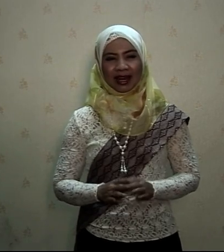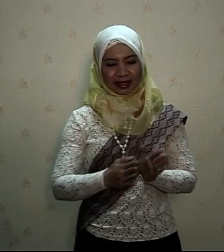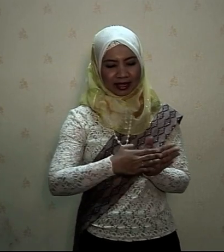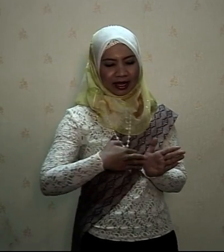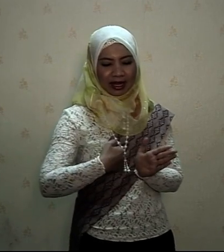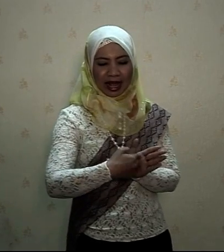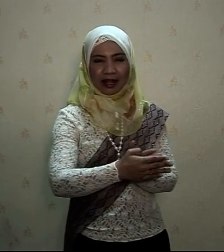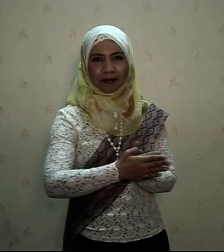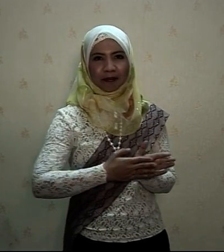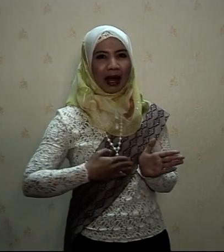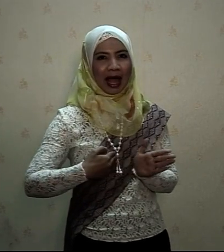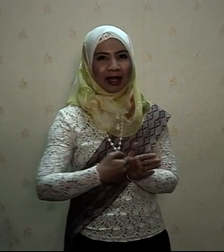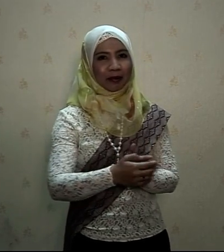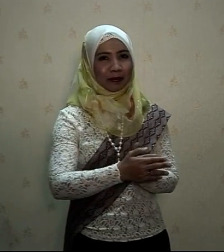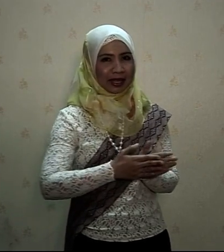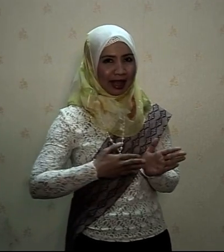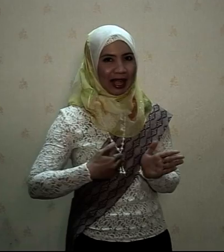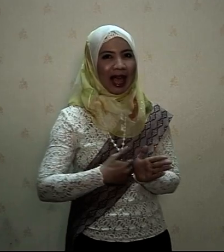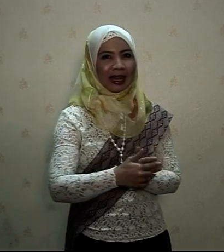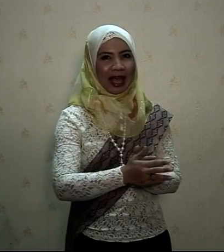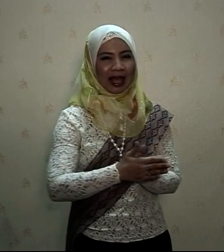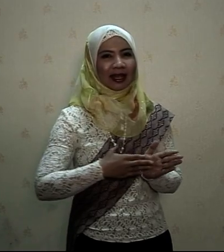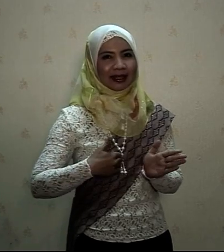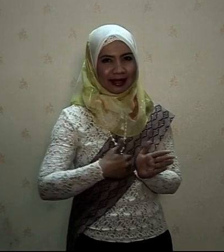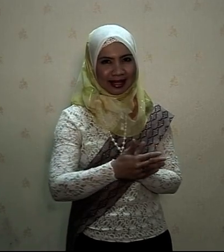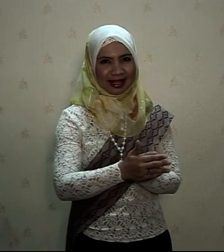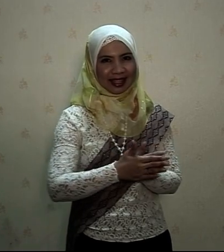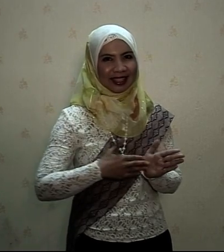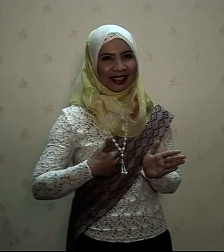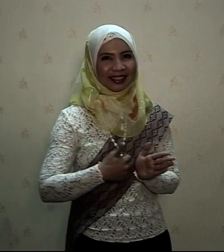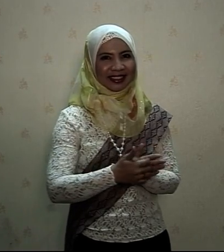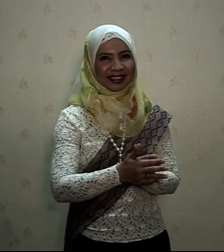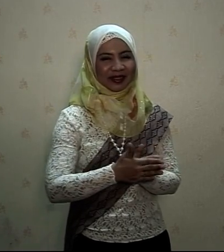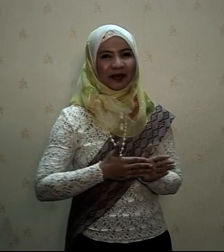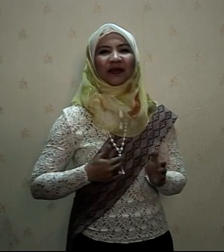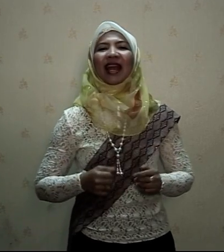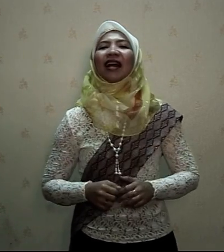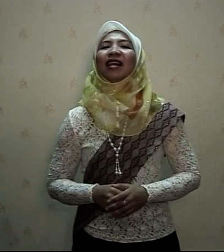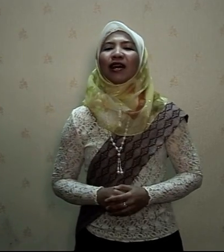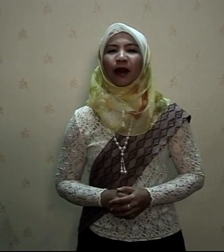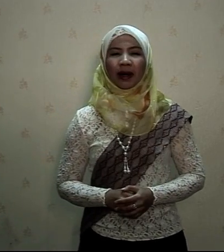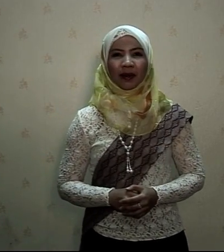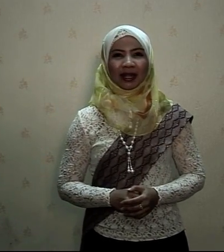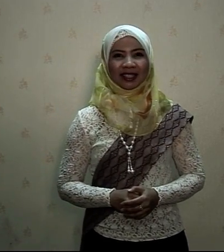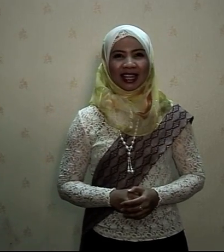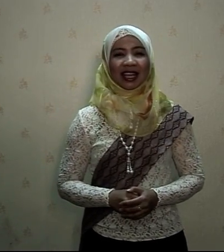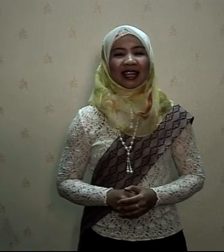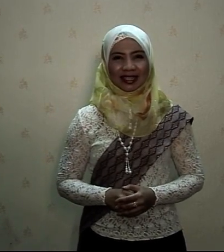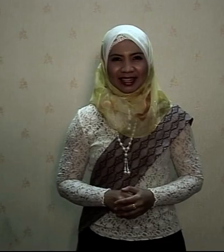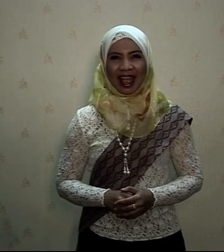เช่นนี้นะคะป้ายเหมือนเป็นการทาน่ะค่ะสีค่ะเรามาเริ่มกันที่สีแดง